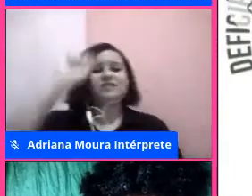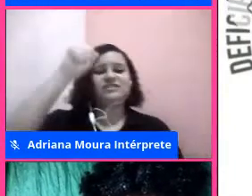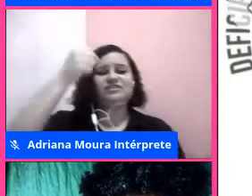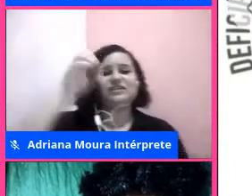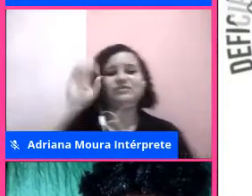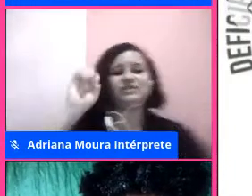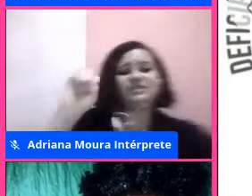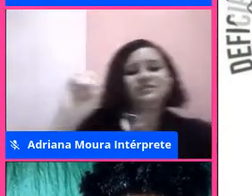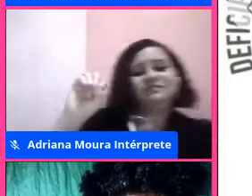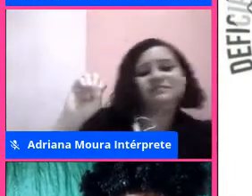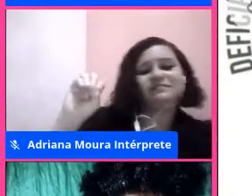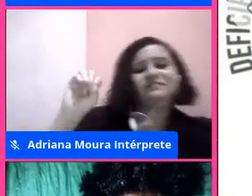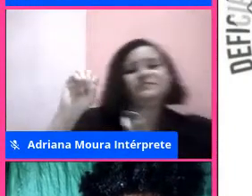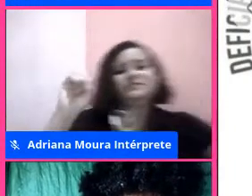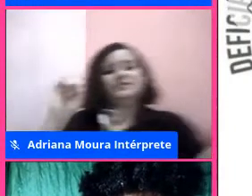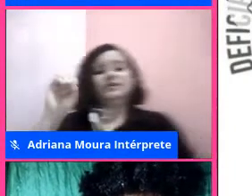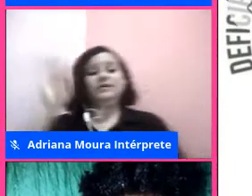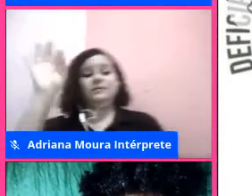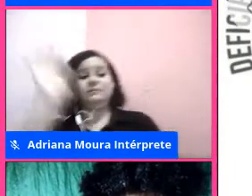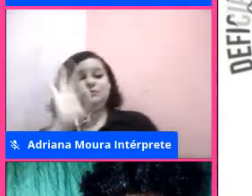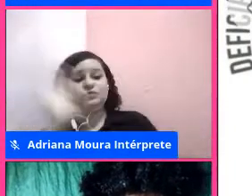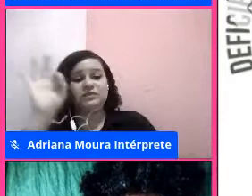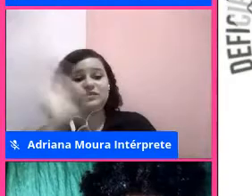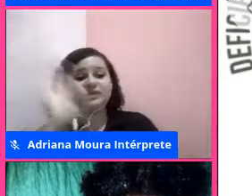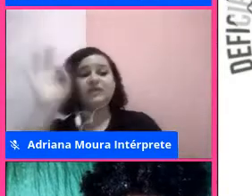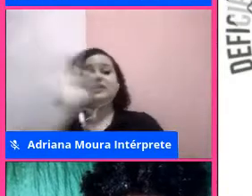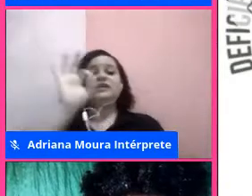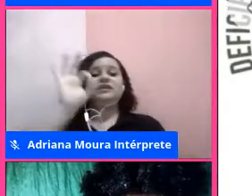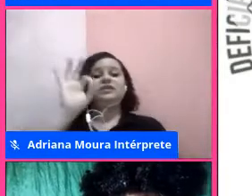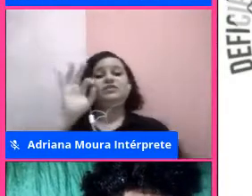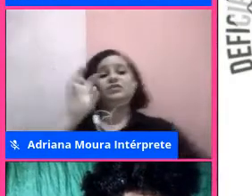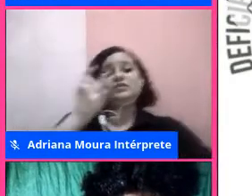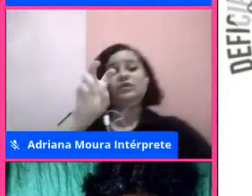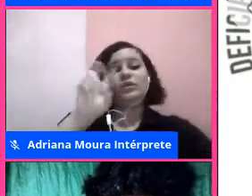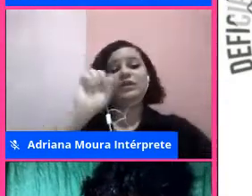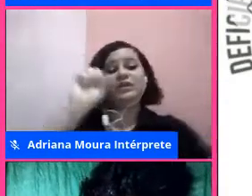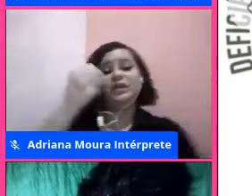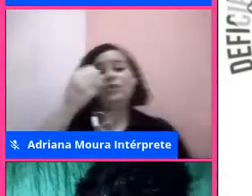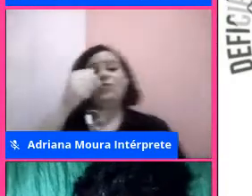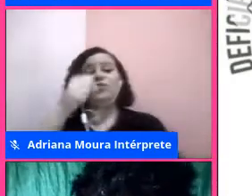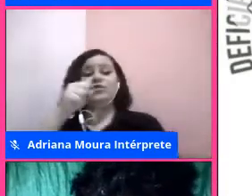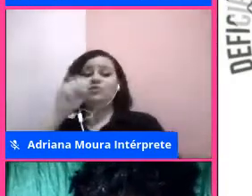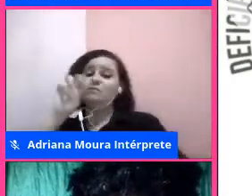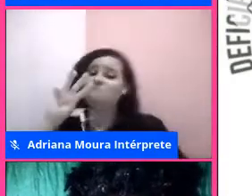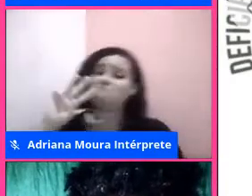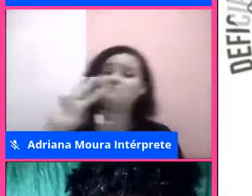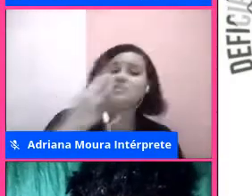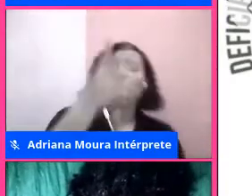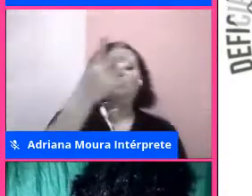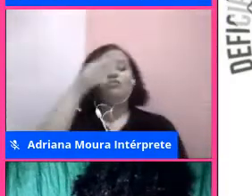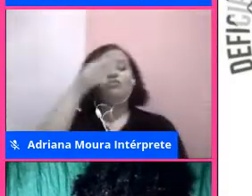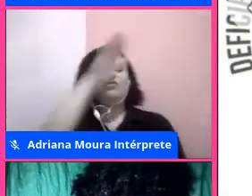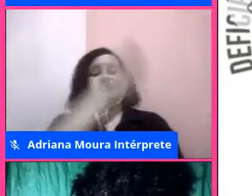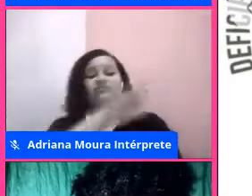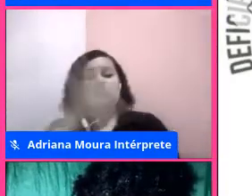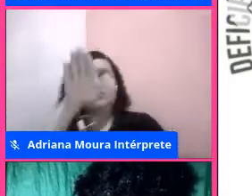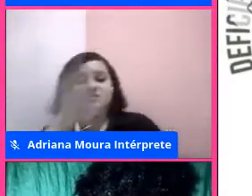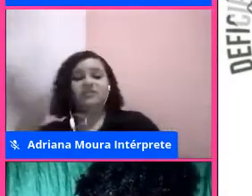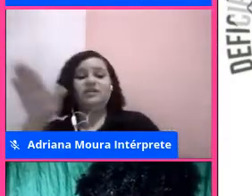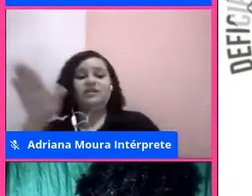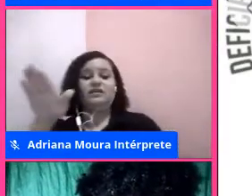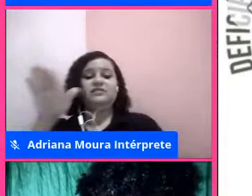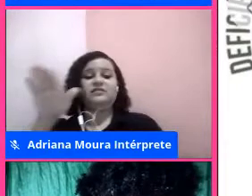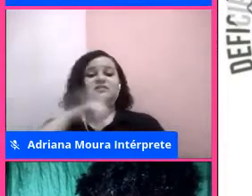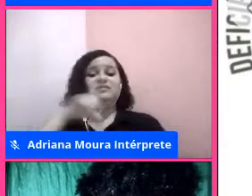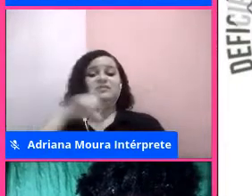terço dessa população, ou seja, 58 milhões de crianças com deficiência, fora da escola,